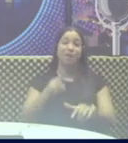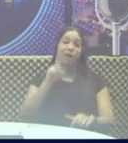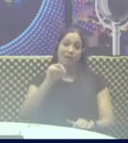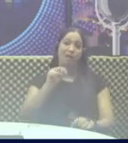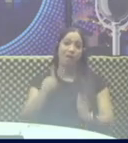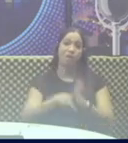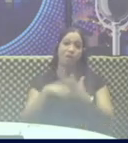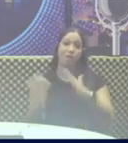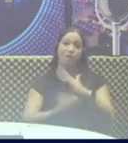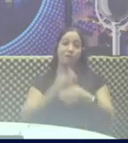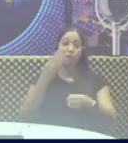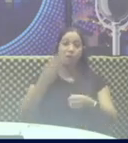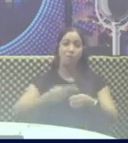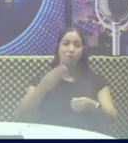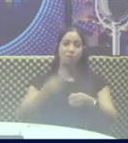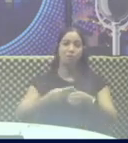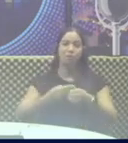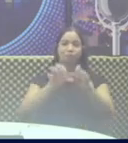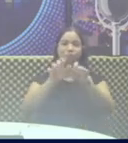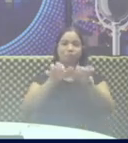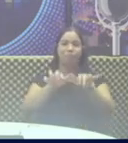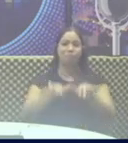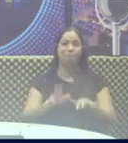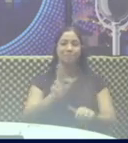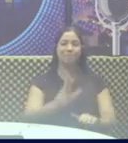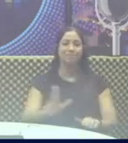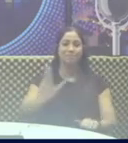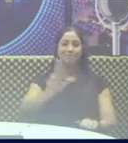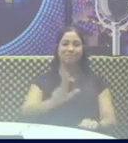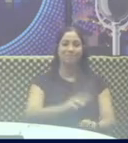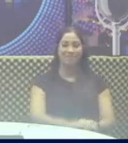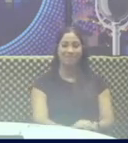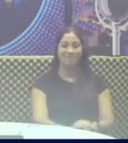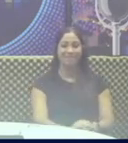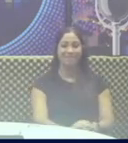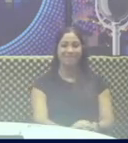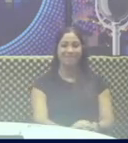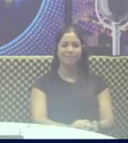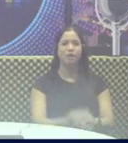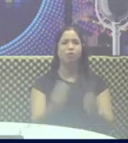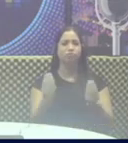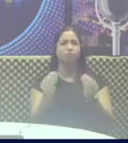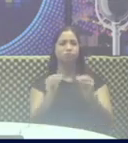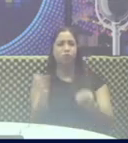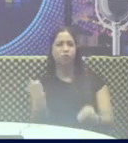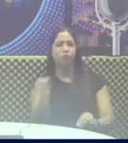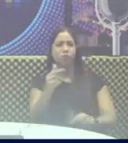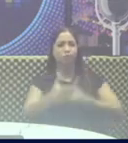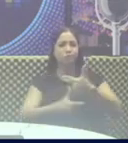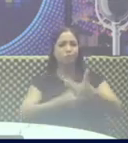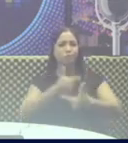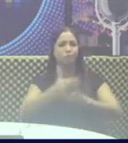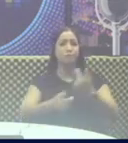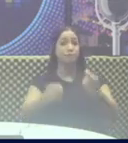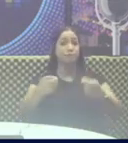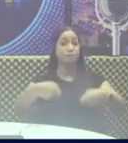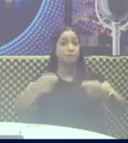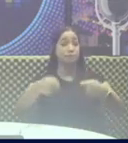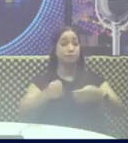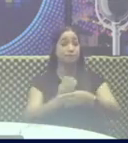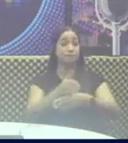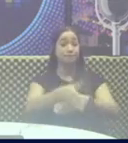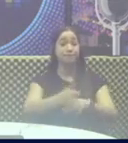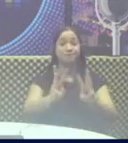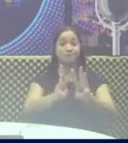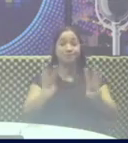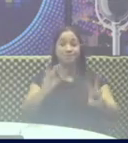é a Empresa Municipal de Processamento de Dados de Uberlândia. Para estar inserido no novo serviço, é preciso acessar